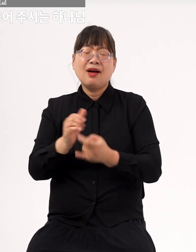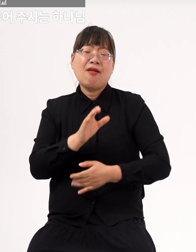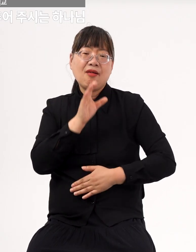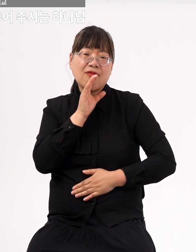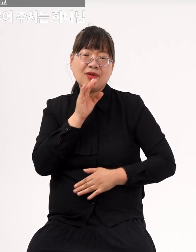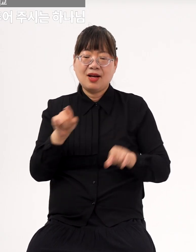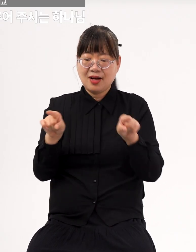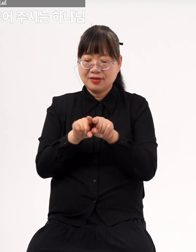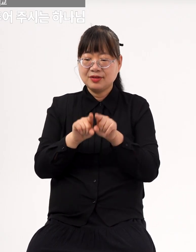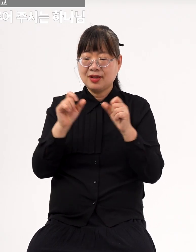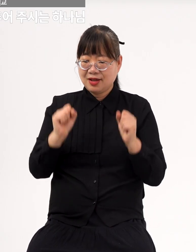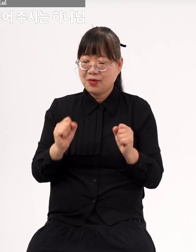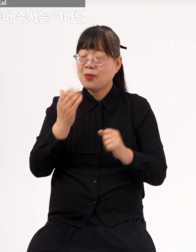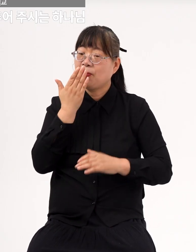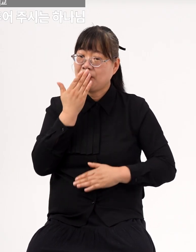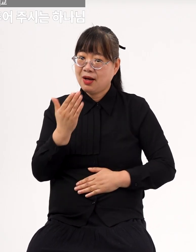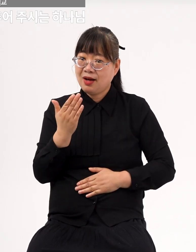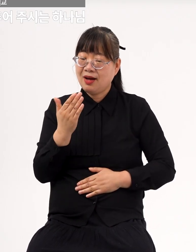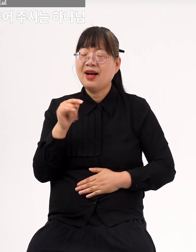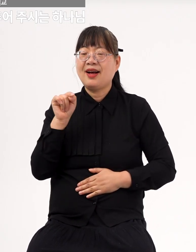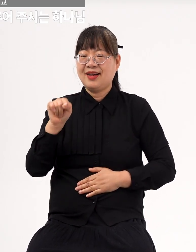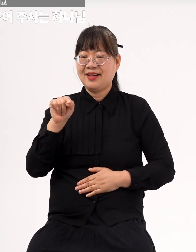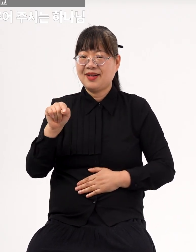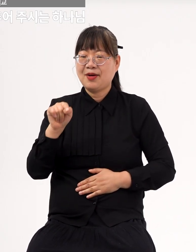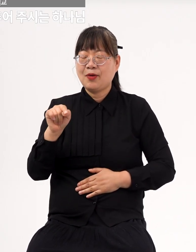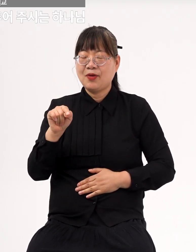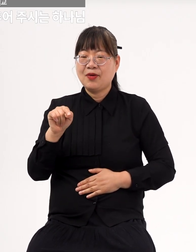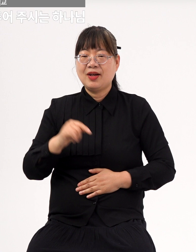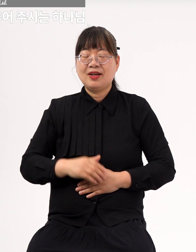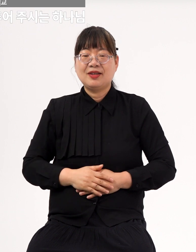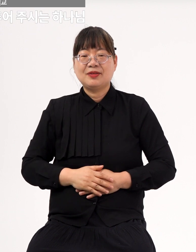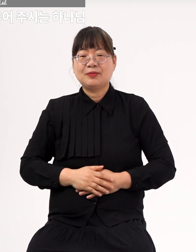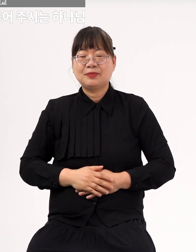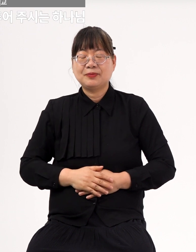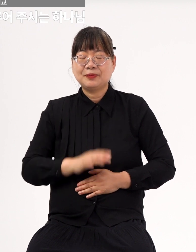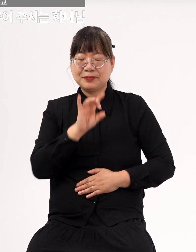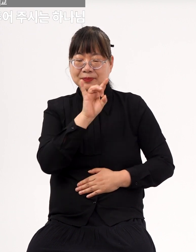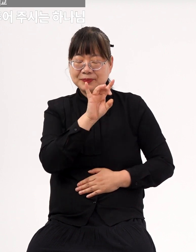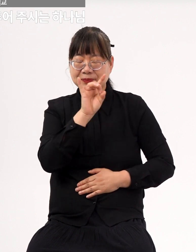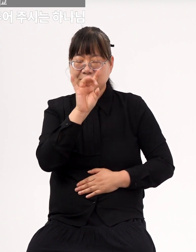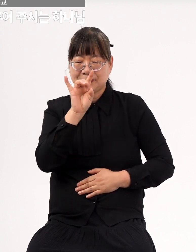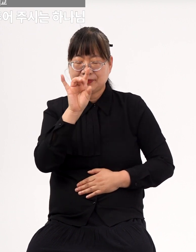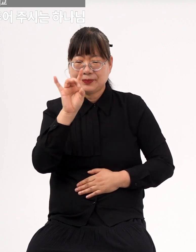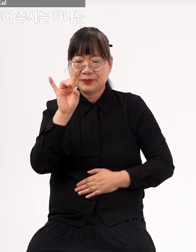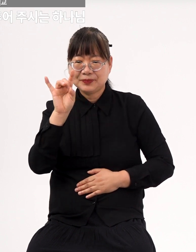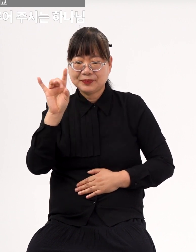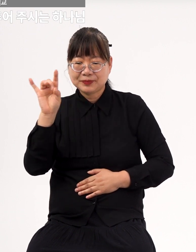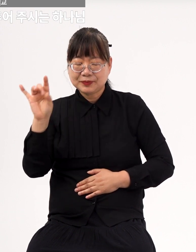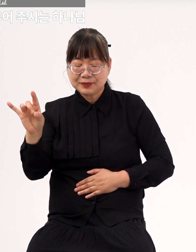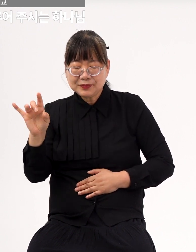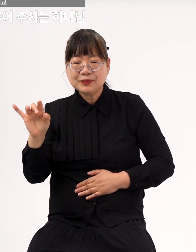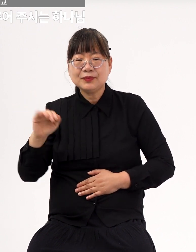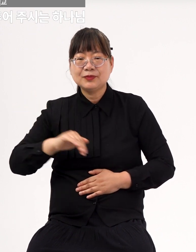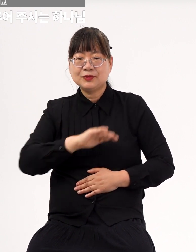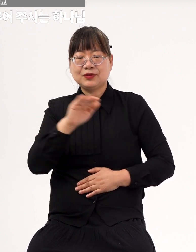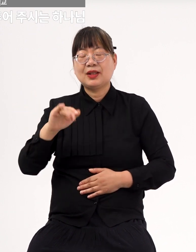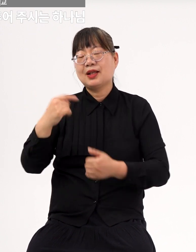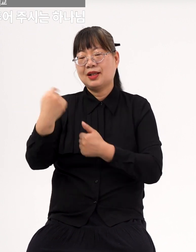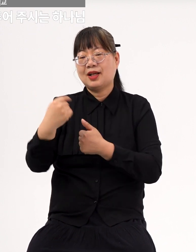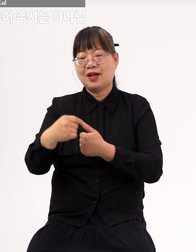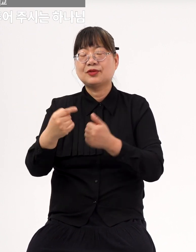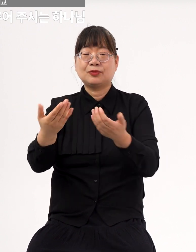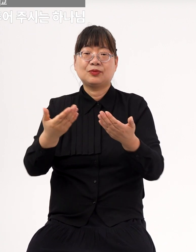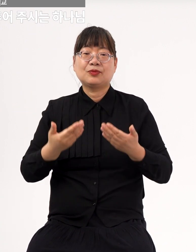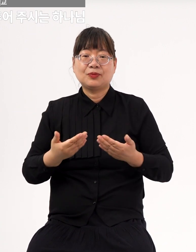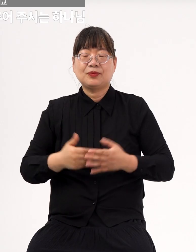정말 함께 하셨구나, 이거를 눈금 하나씩 우리로 하여금 가르치시는